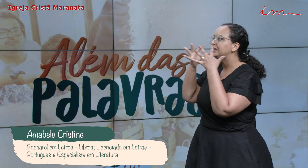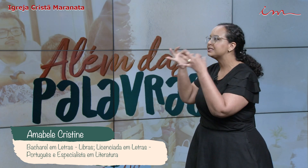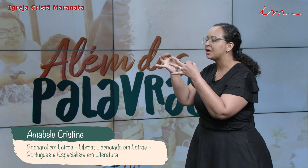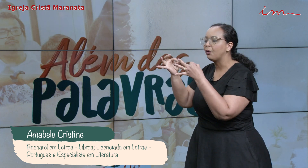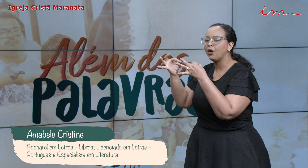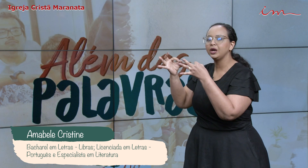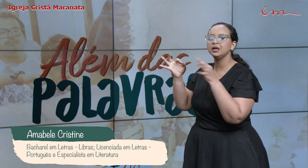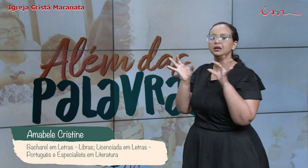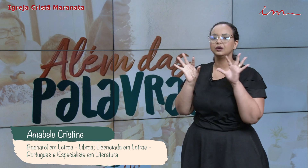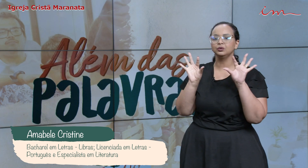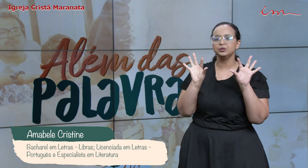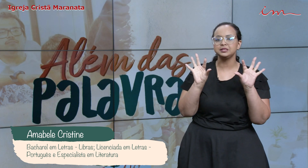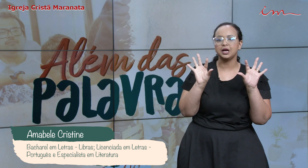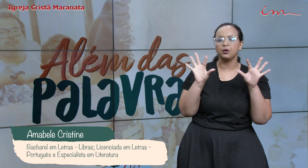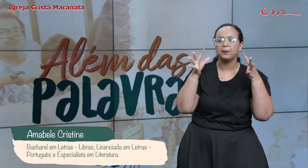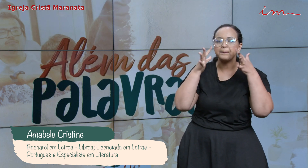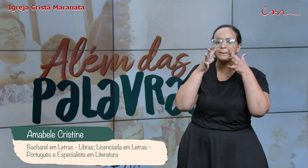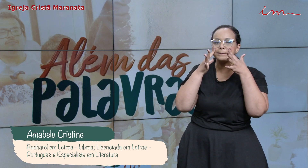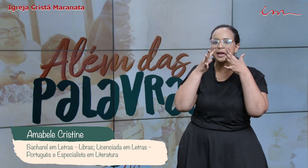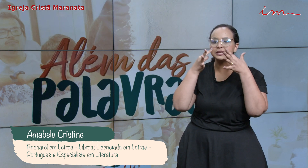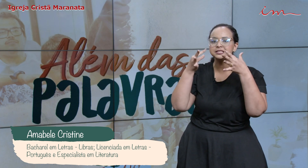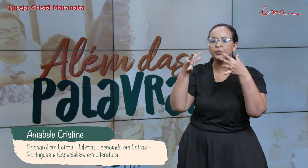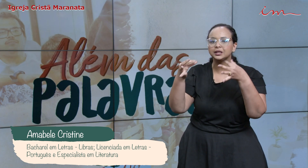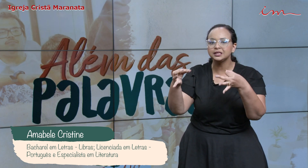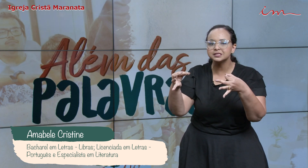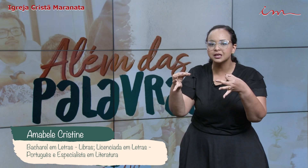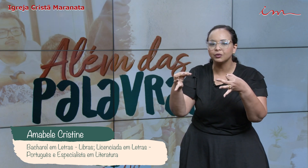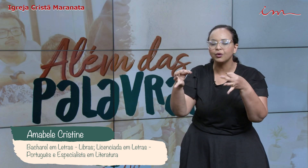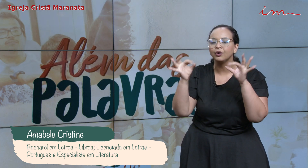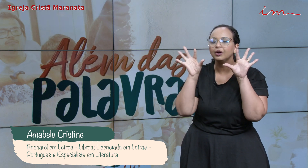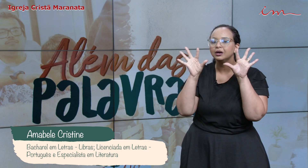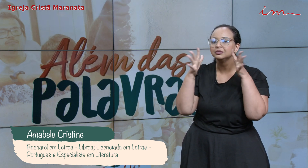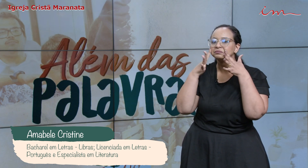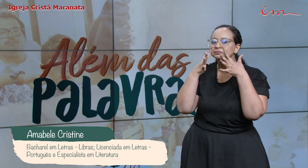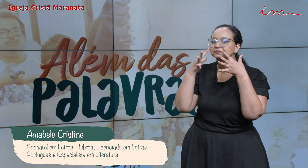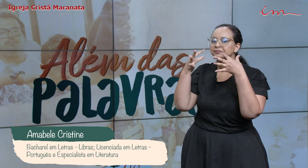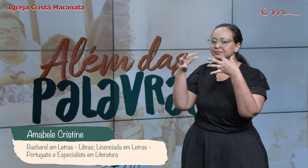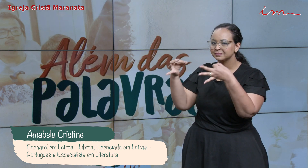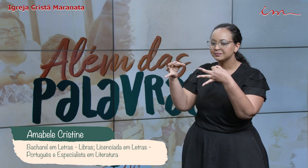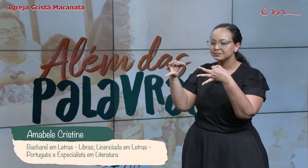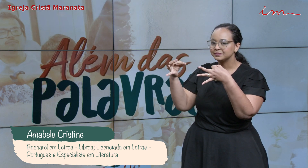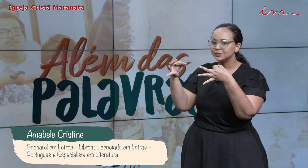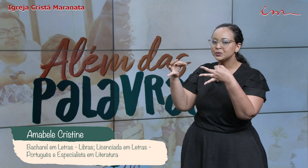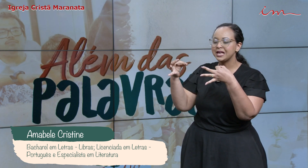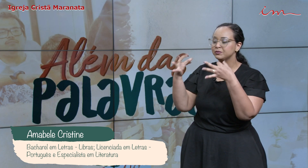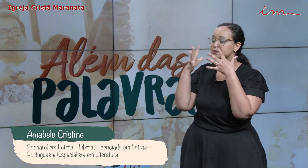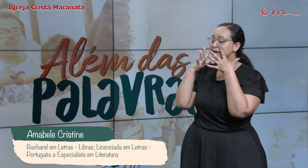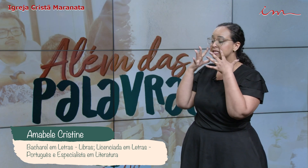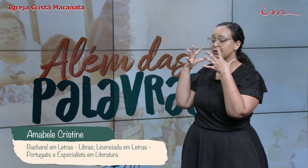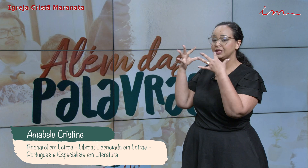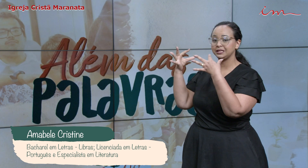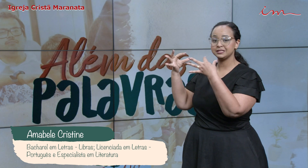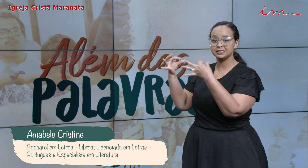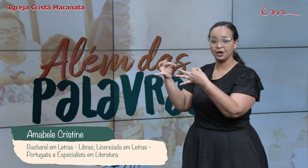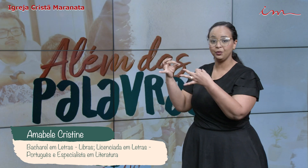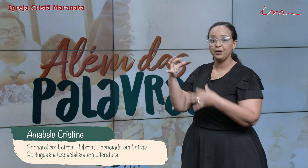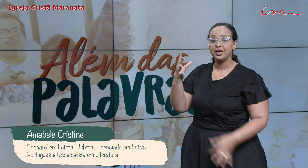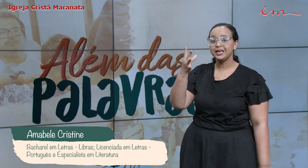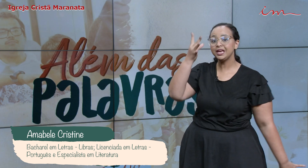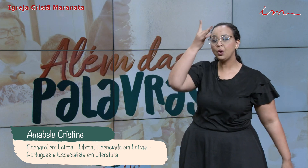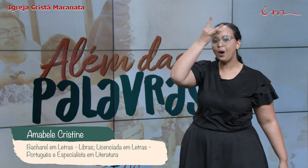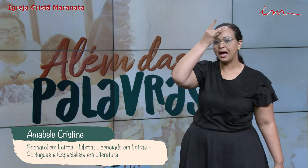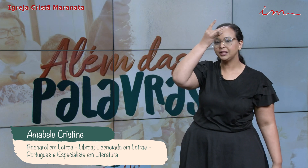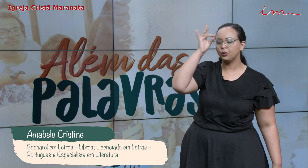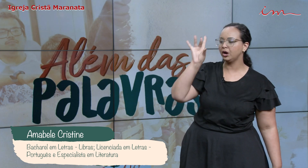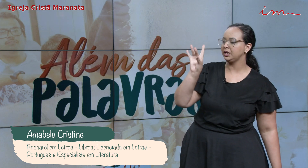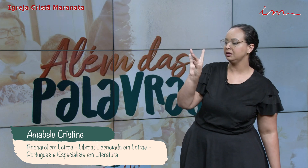prestam atenção. Olha o sinal, ó. Prestam atenção, ó. Os servos prestam atenção